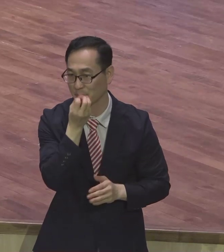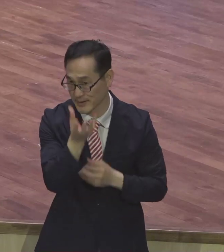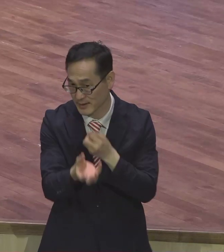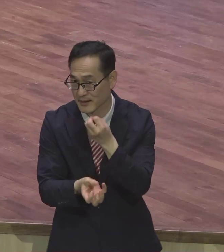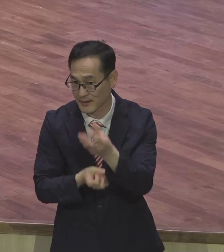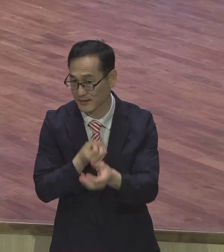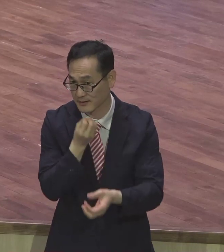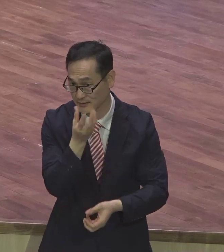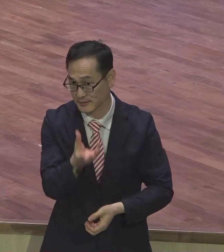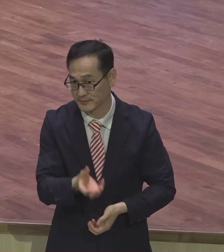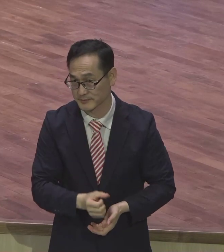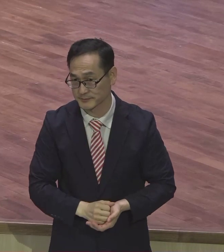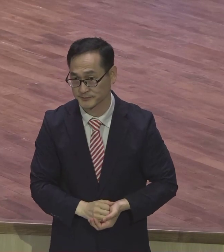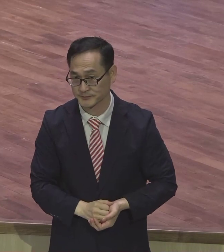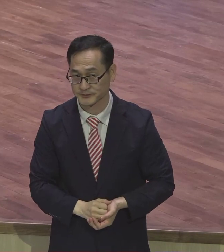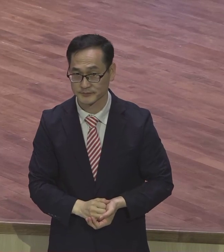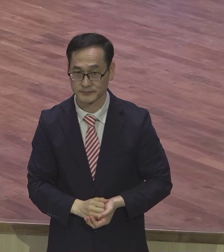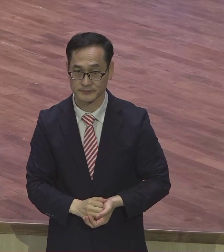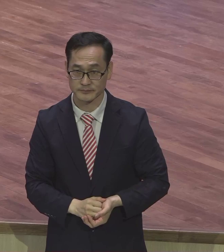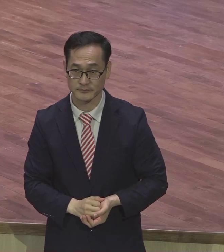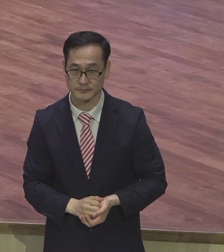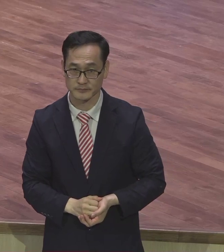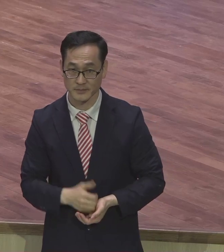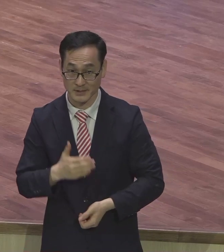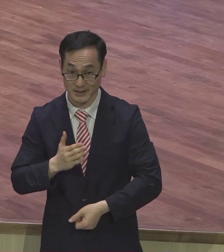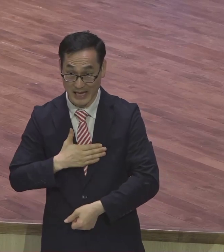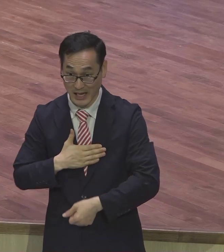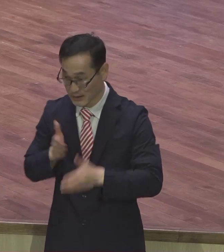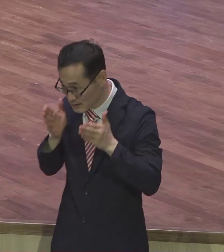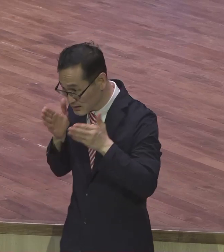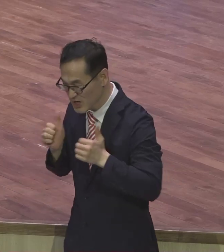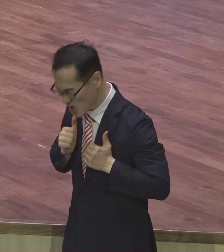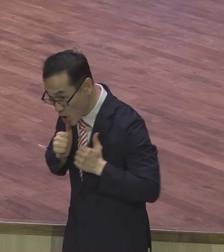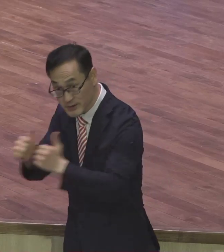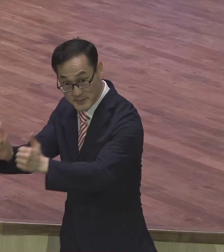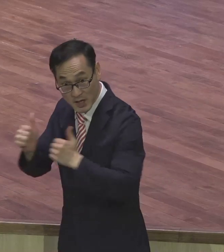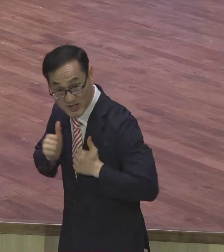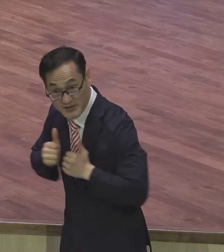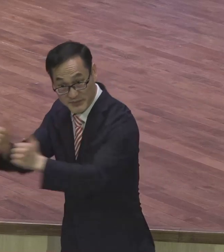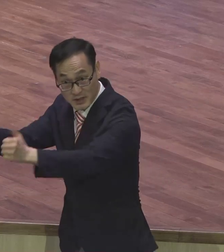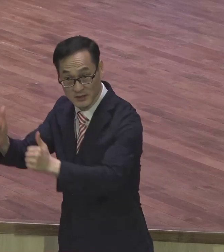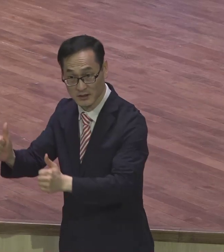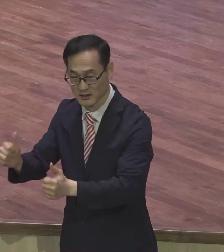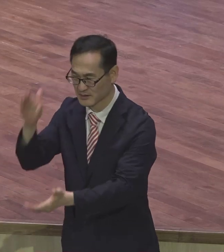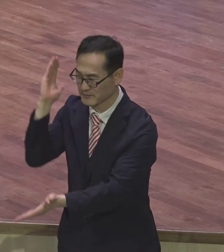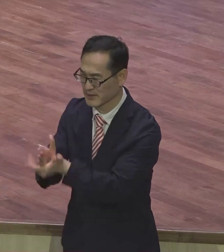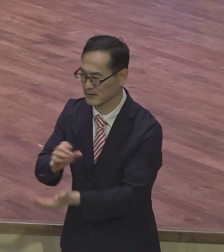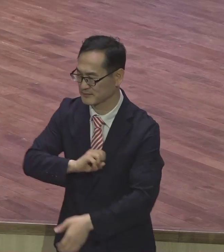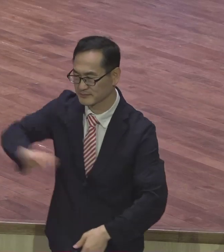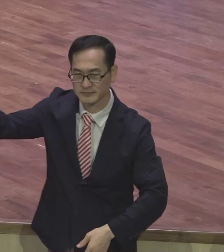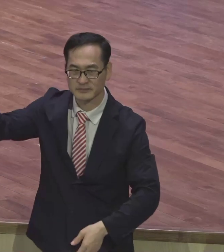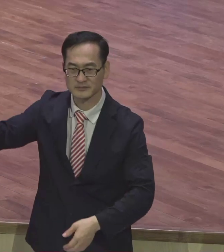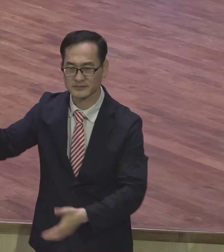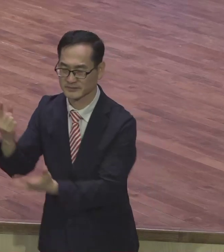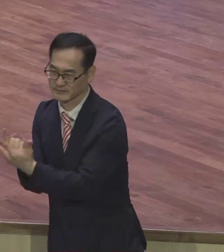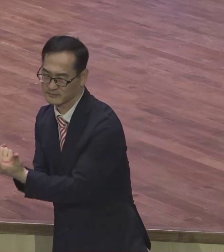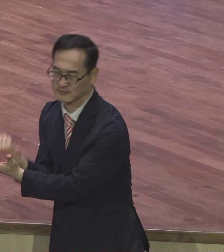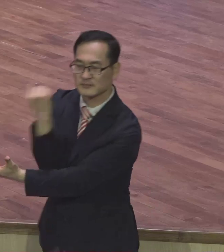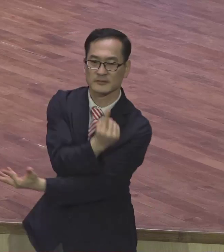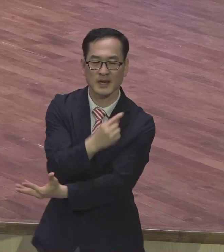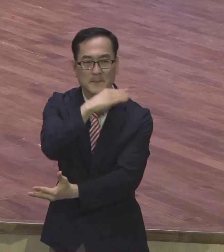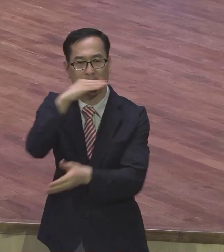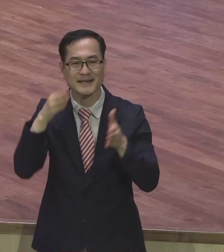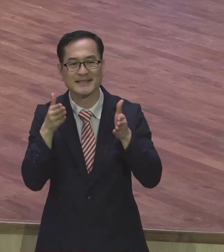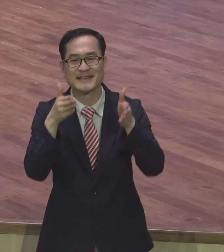자신은 이제 잘못된 열심에서 이제 완전히 벗어나서 올바른 길로